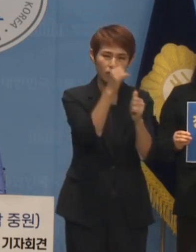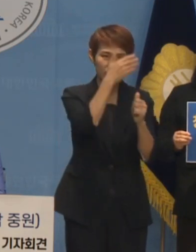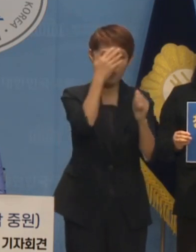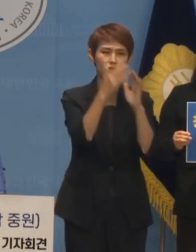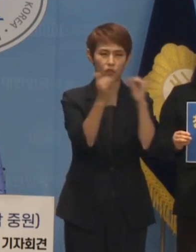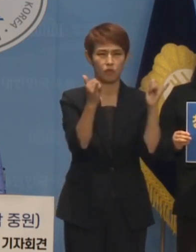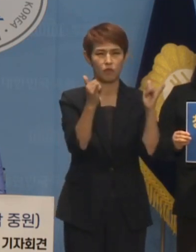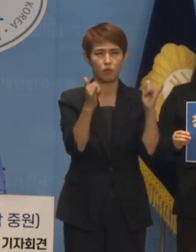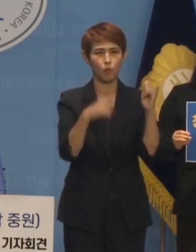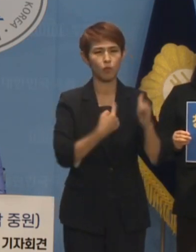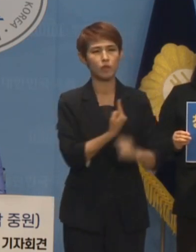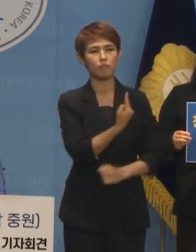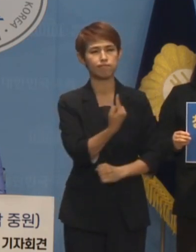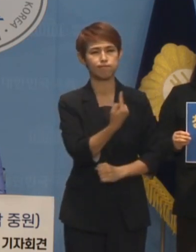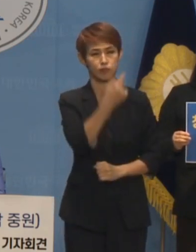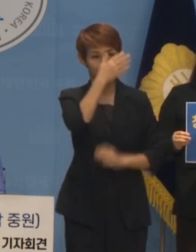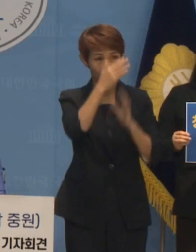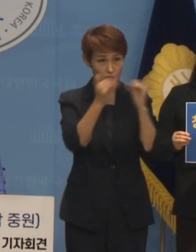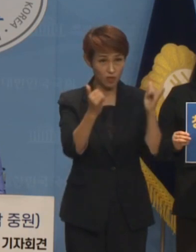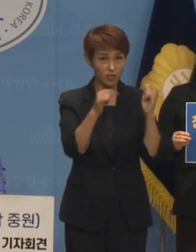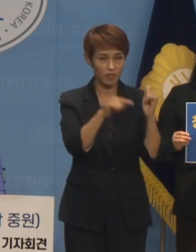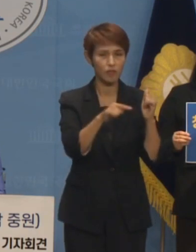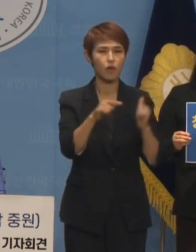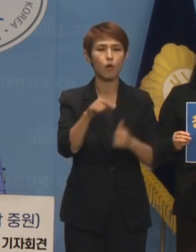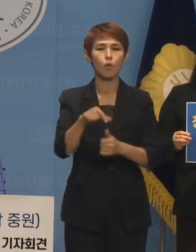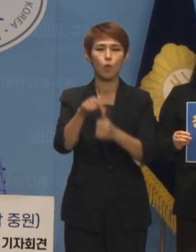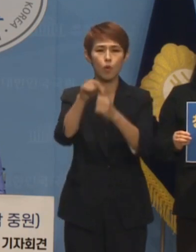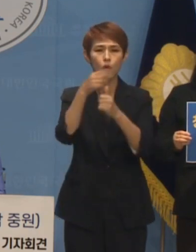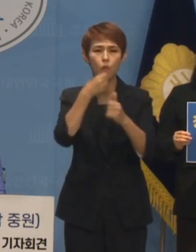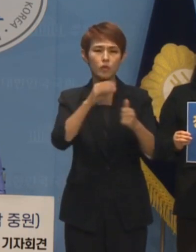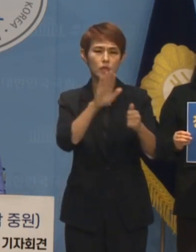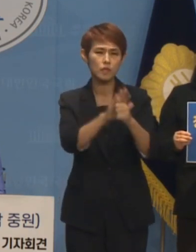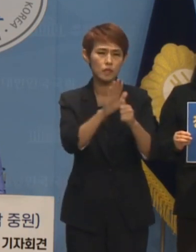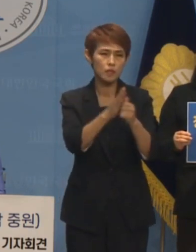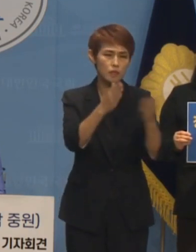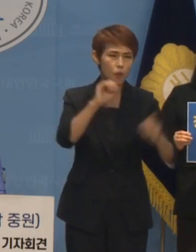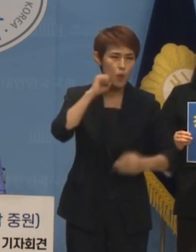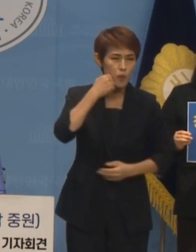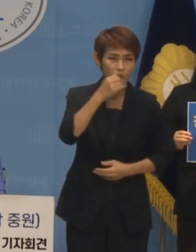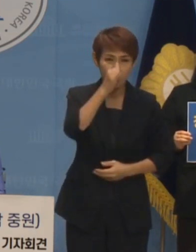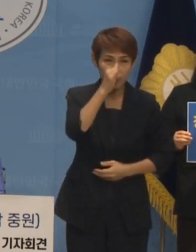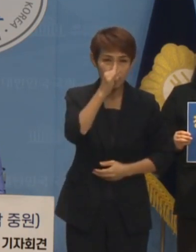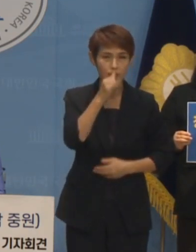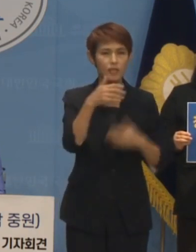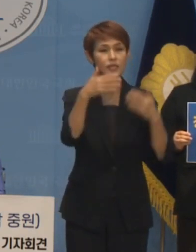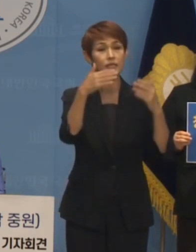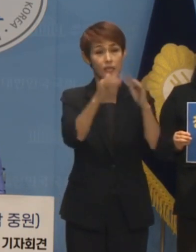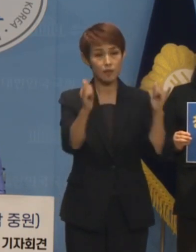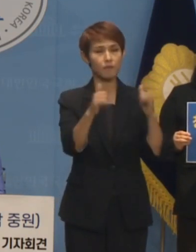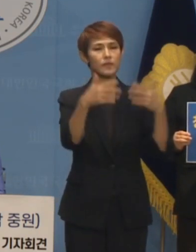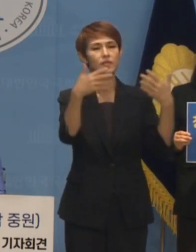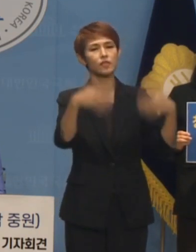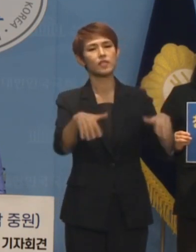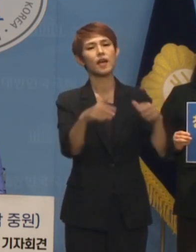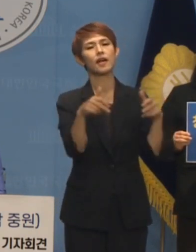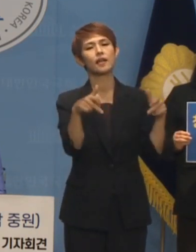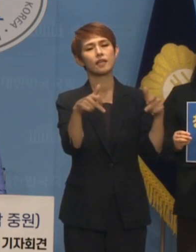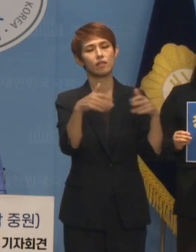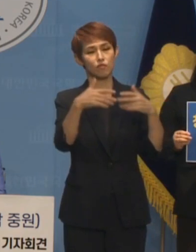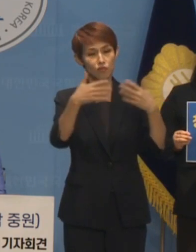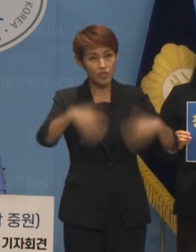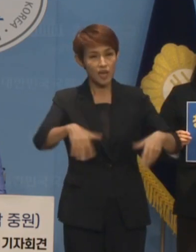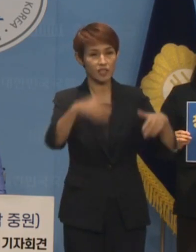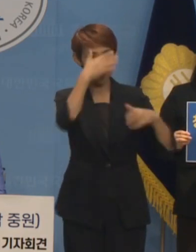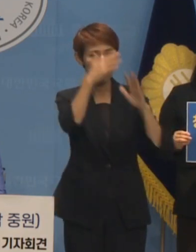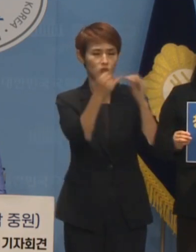은둔 청년을 기존 고용복지 등의 어려움을 겪는 취약계층 청년의 개념에 포함시켜 주거지원